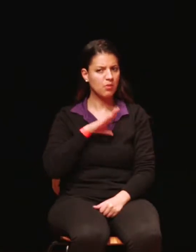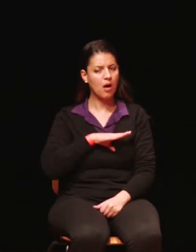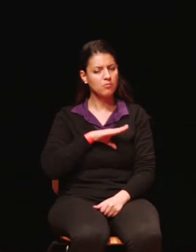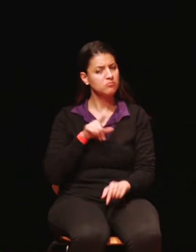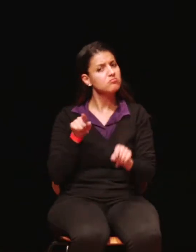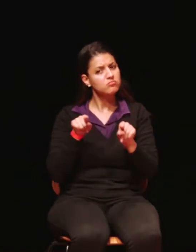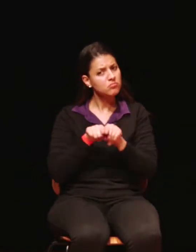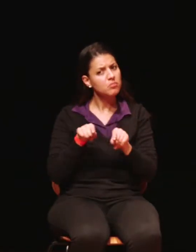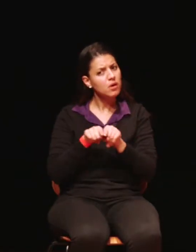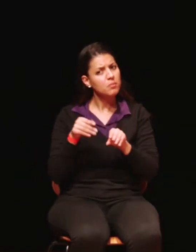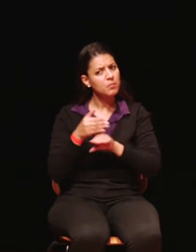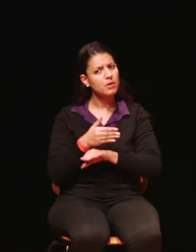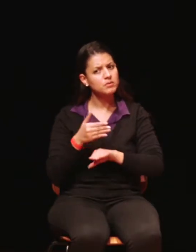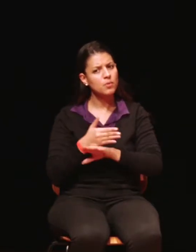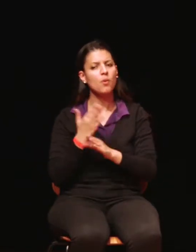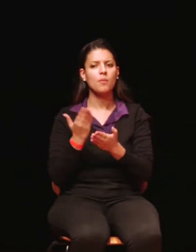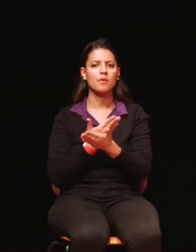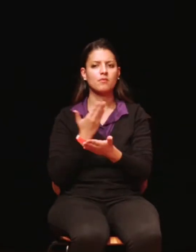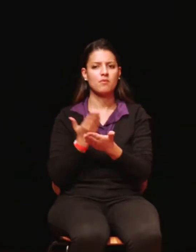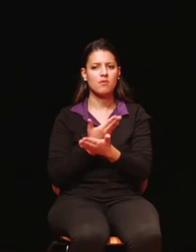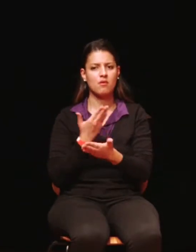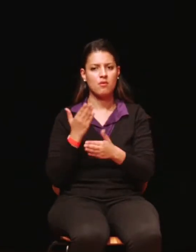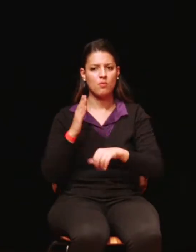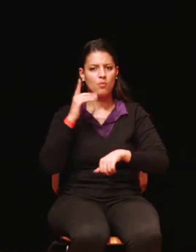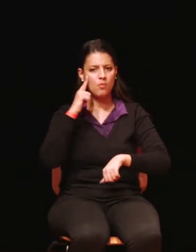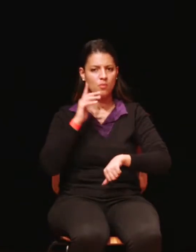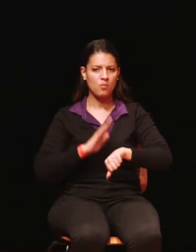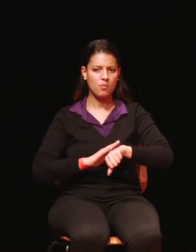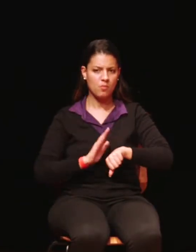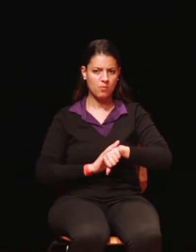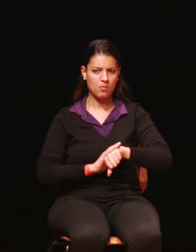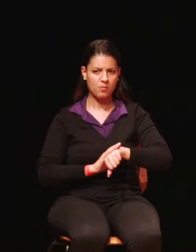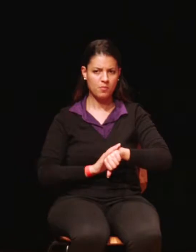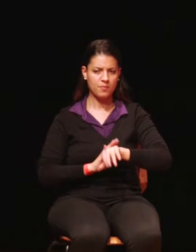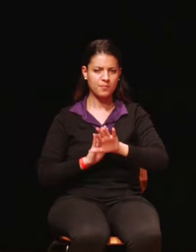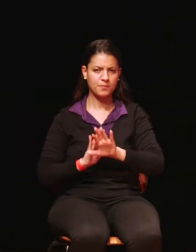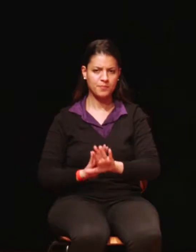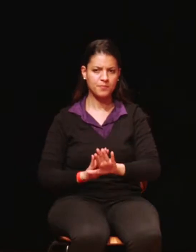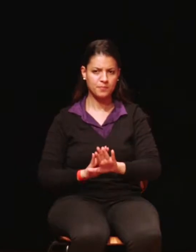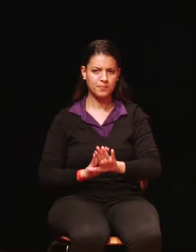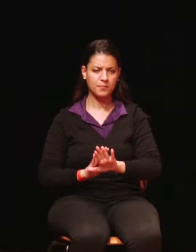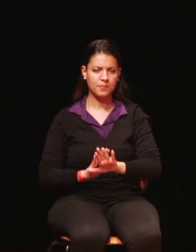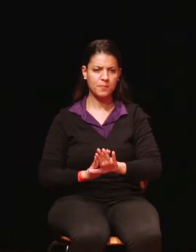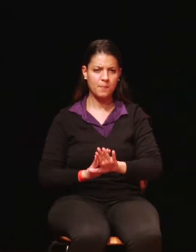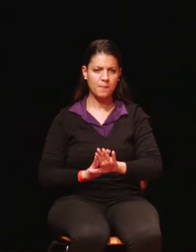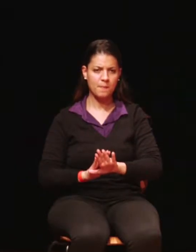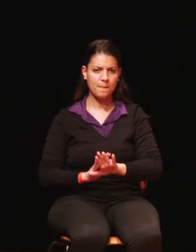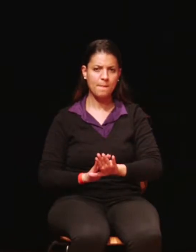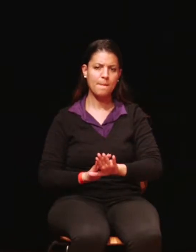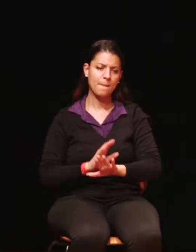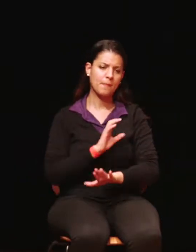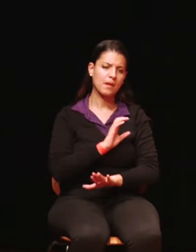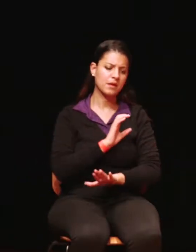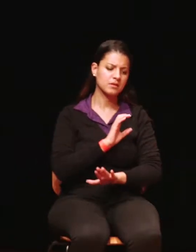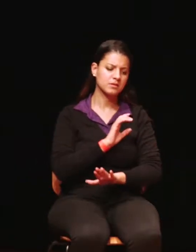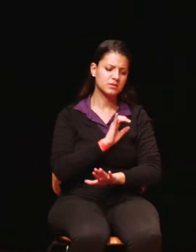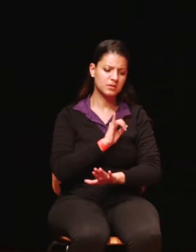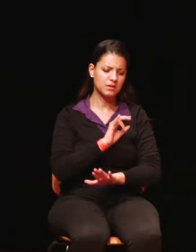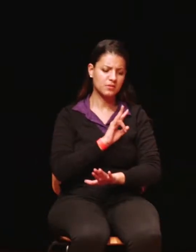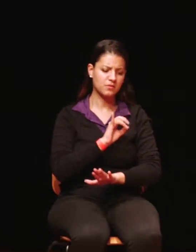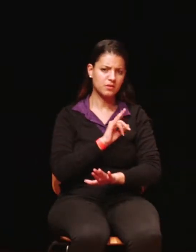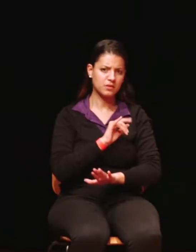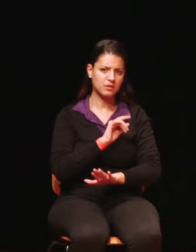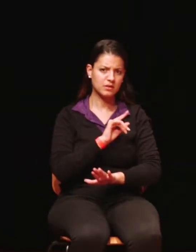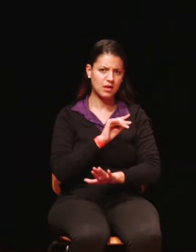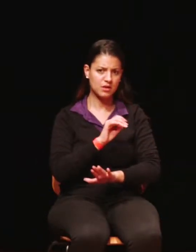manuais de puerícia. Antes mesmo da publicação do Civilidade Pueril, Antônio